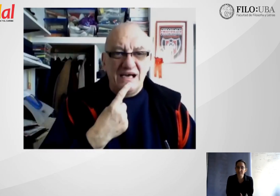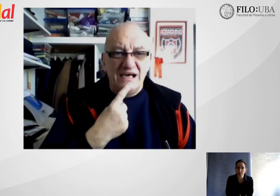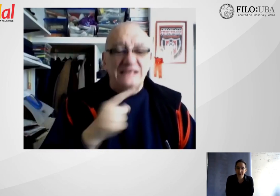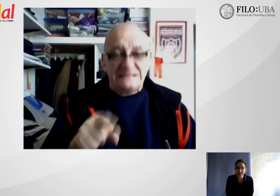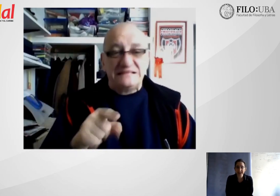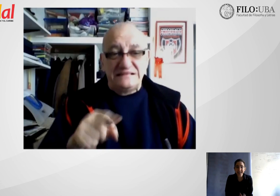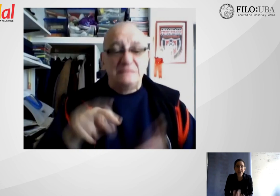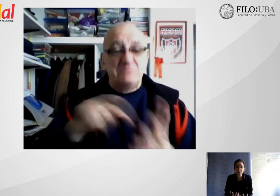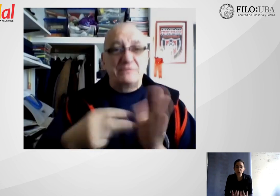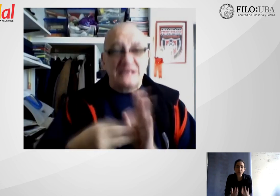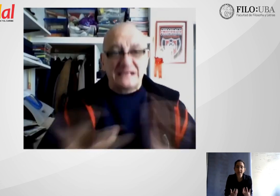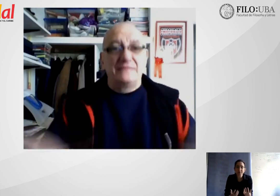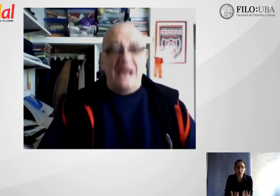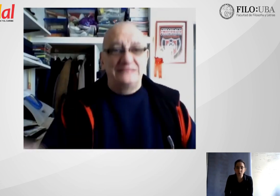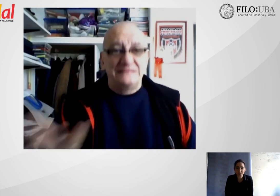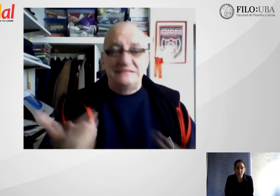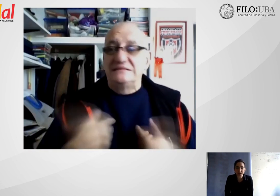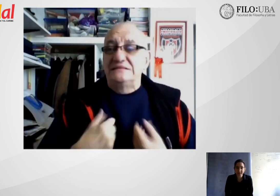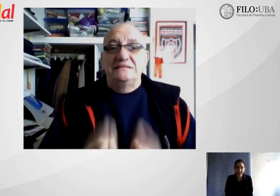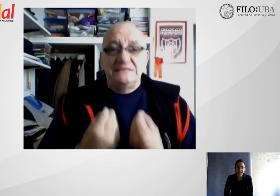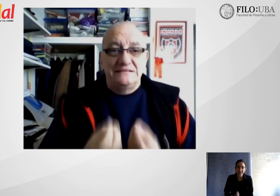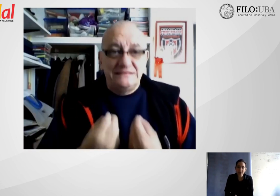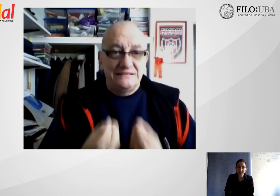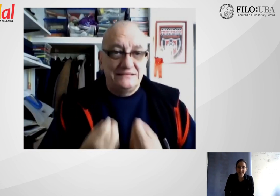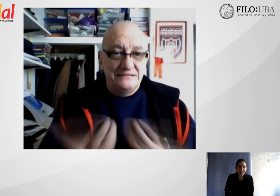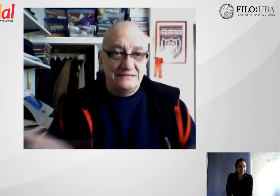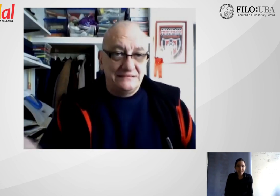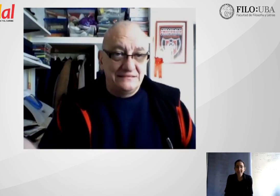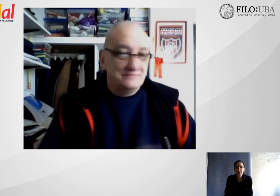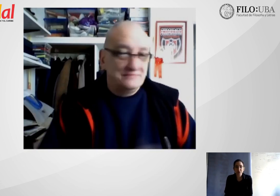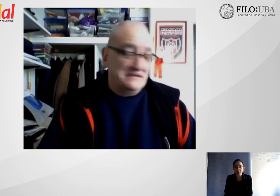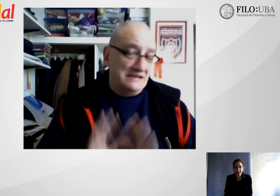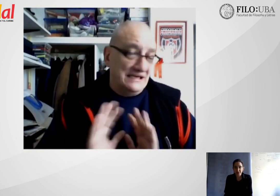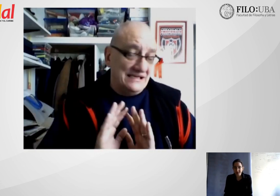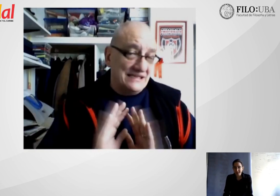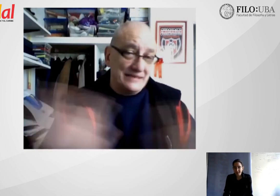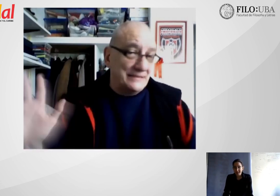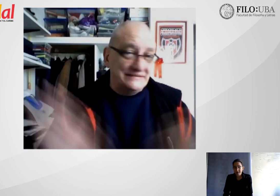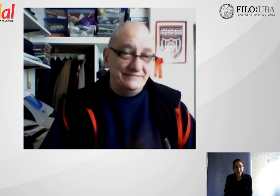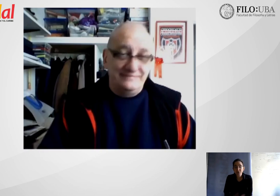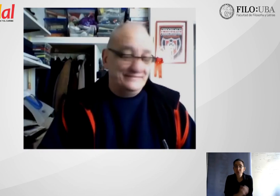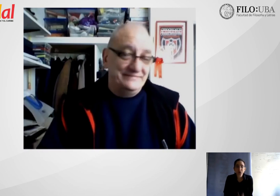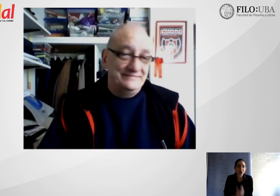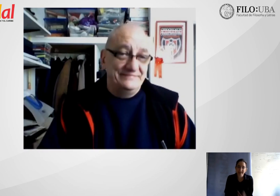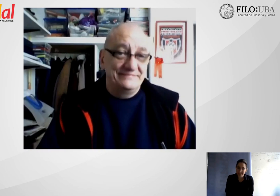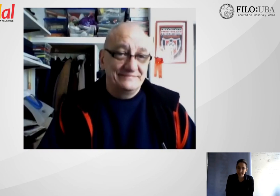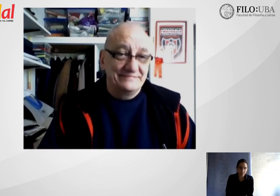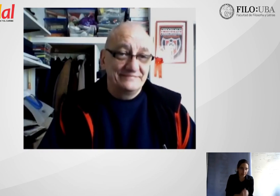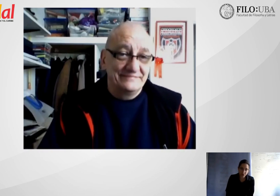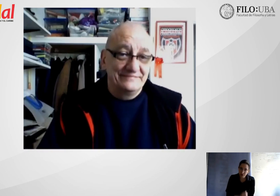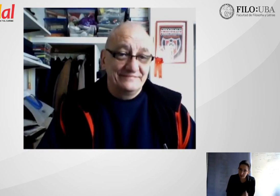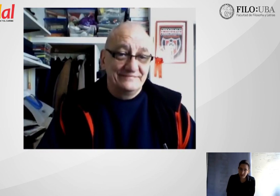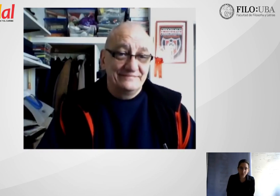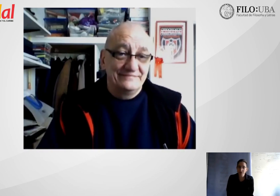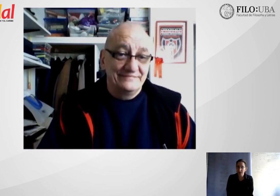totalmente desinformados y es como si viviéramos con una duda. Entonces, ¿qué hacemos con eso? La verdad que es una situación gravísima.